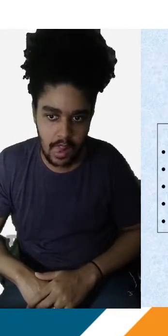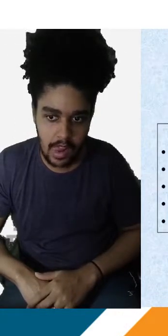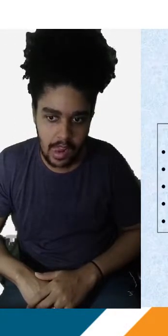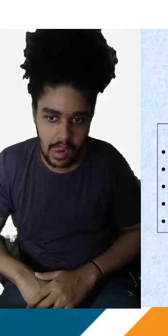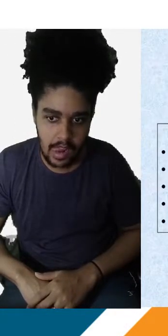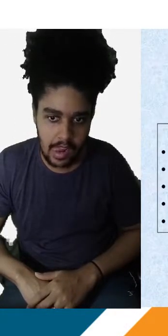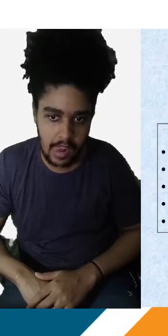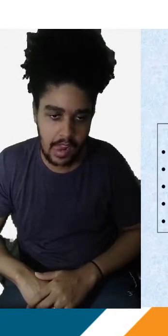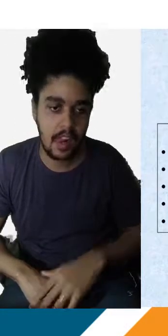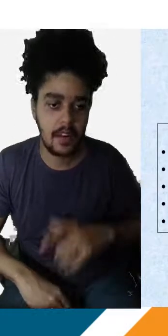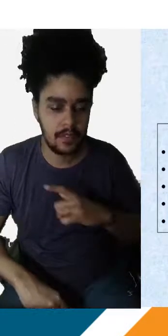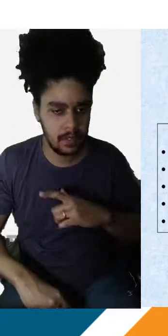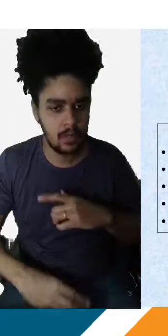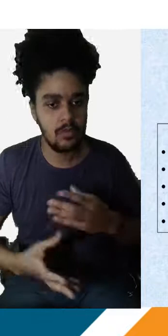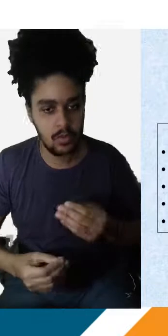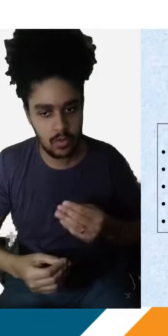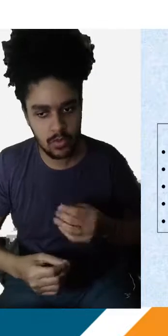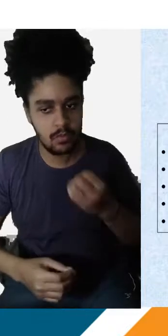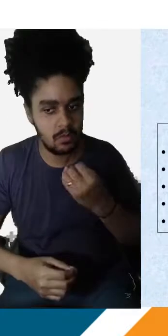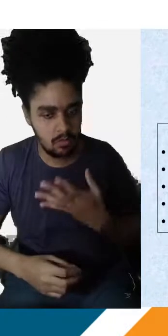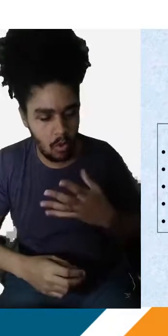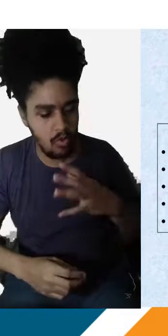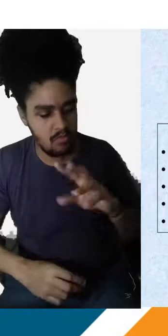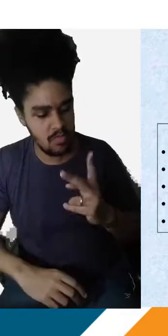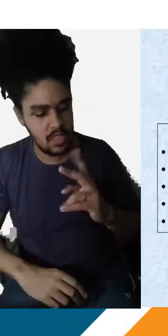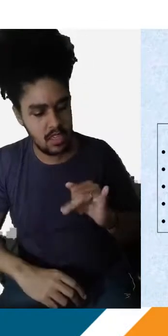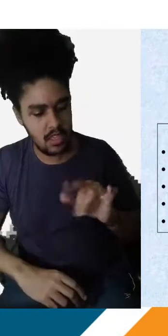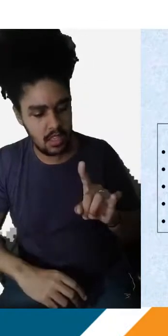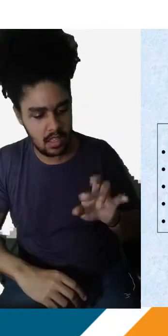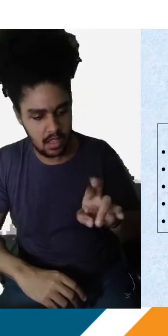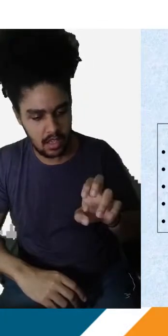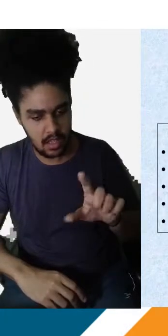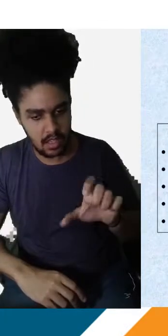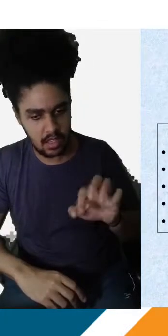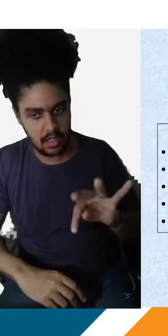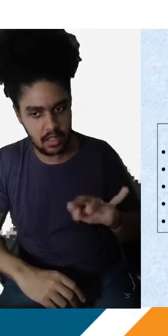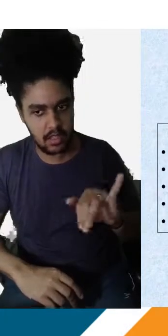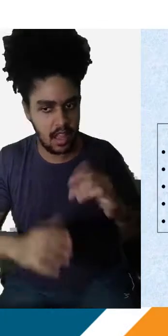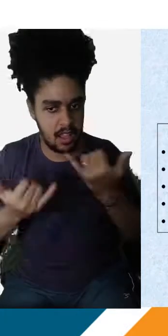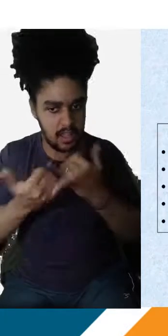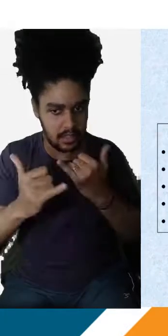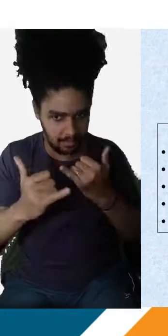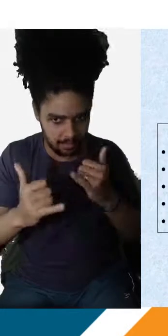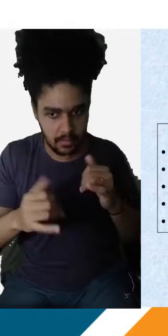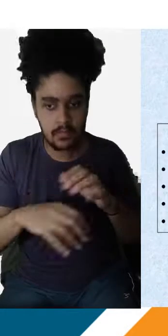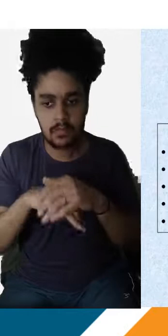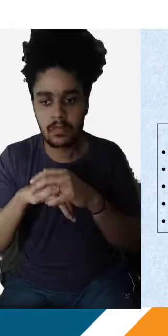potencial hidrelétrico, justamente pela força e pela velocidade. E geralmente se